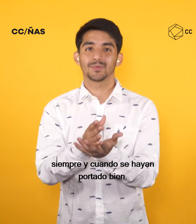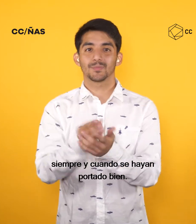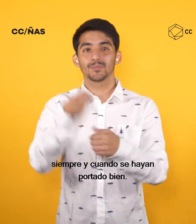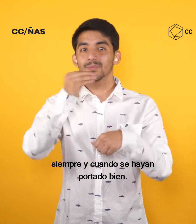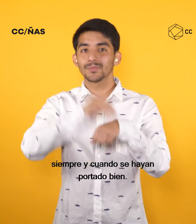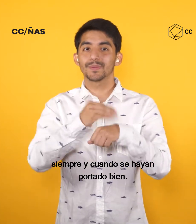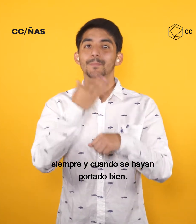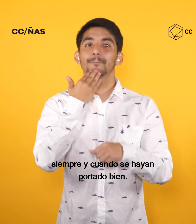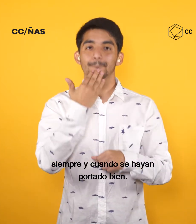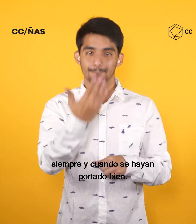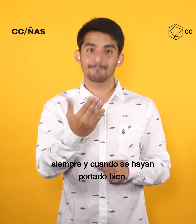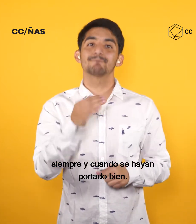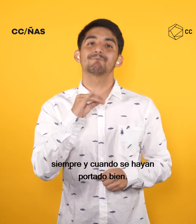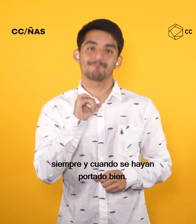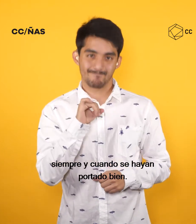Siempre y cuando se hayan portado bien.